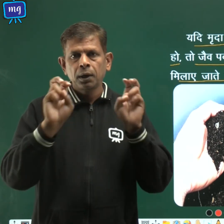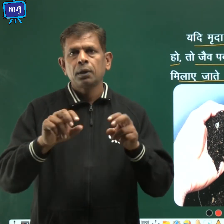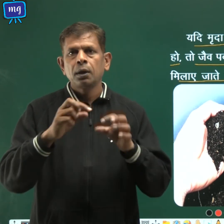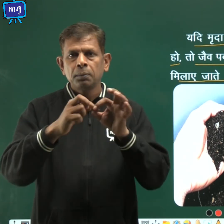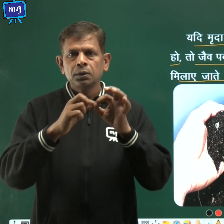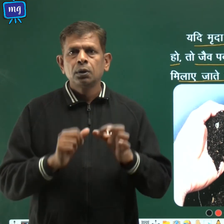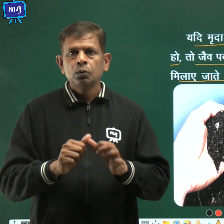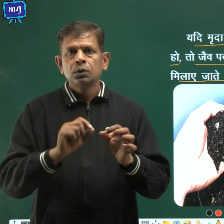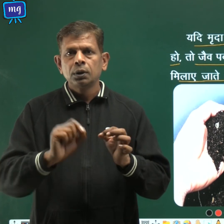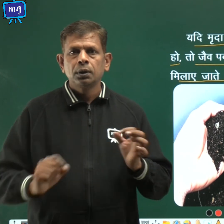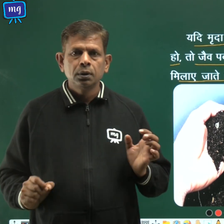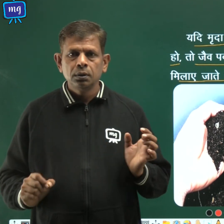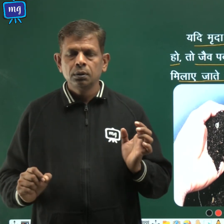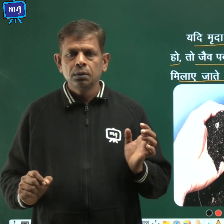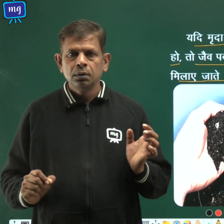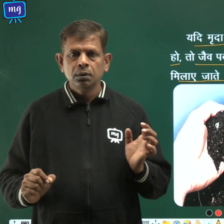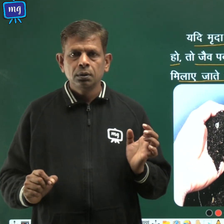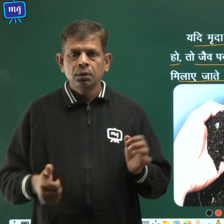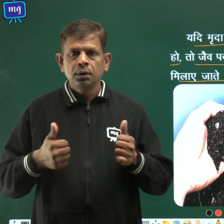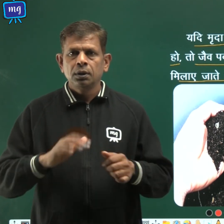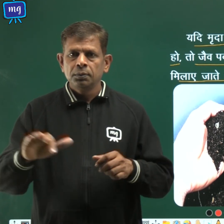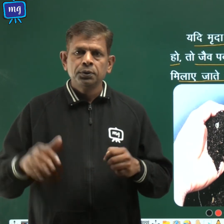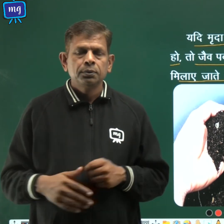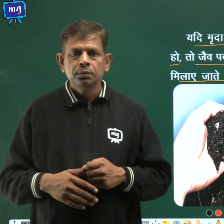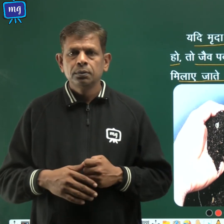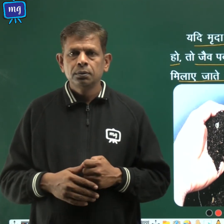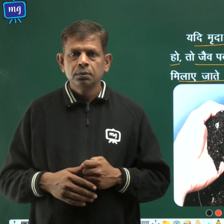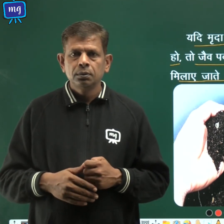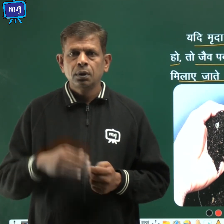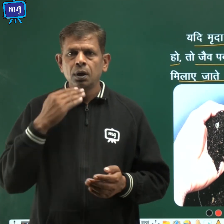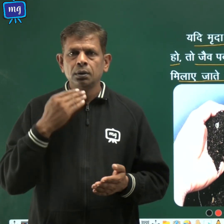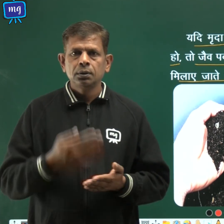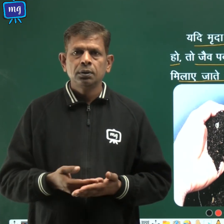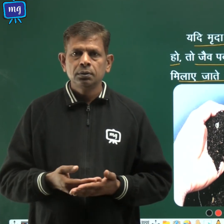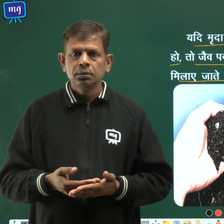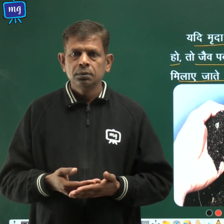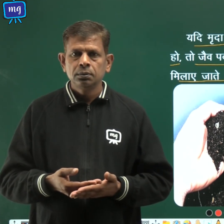ठीक है बच्चों, धन्यवाद।